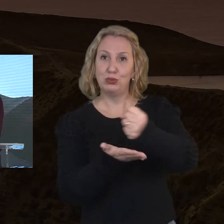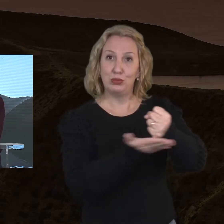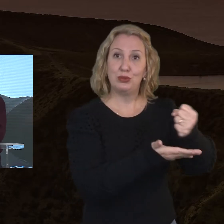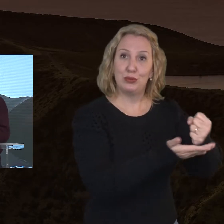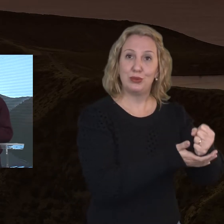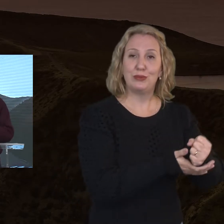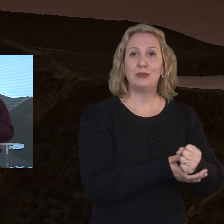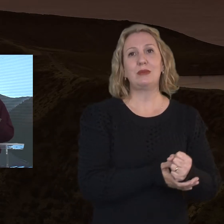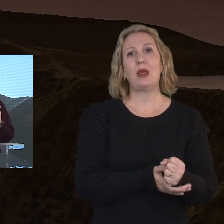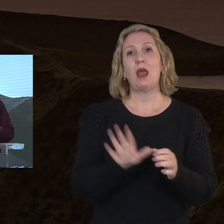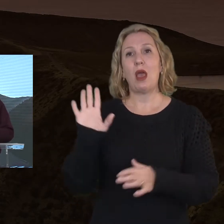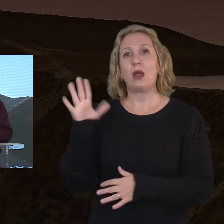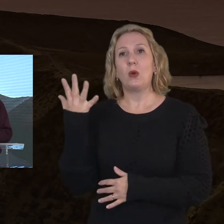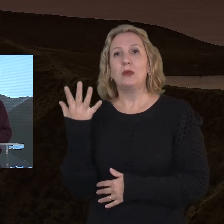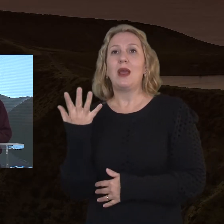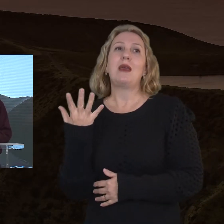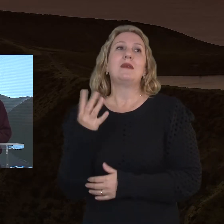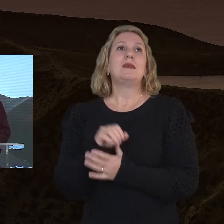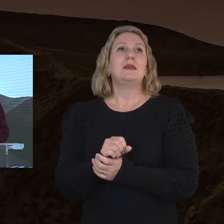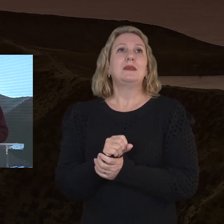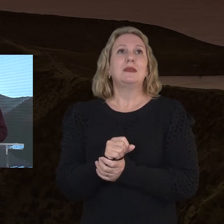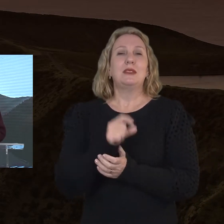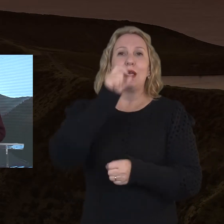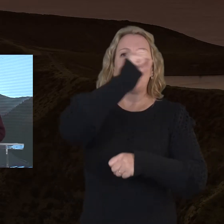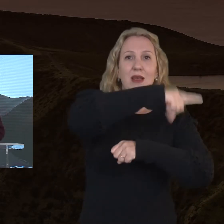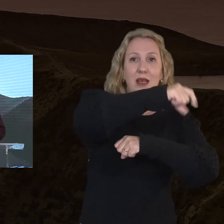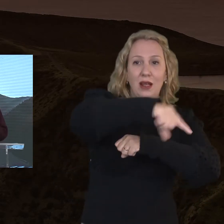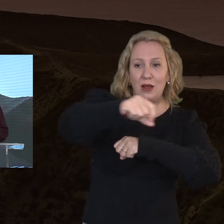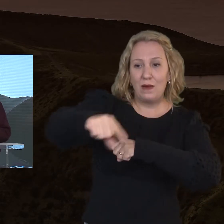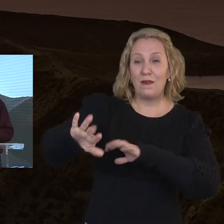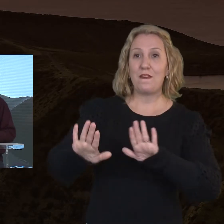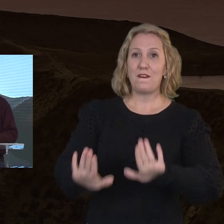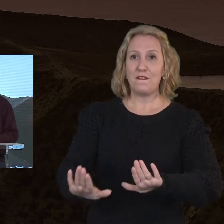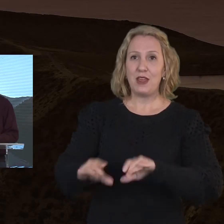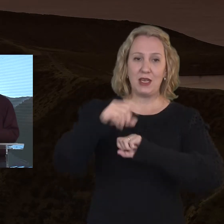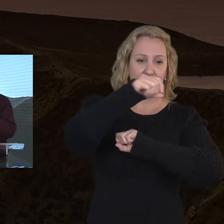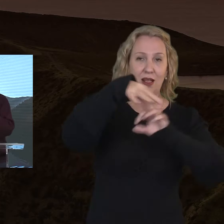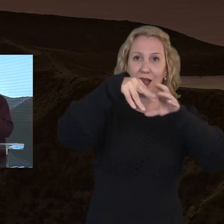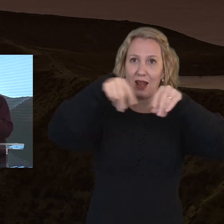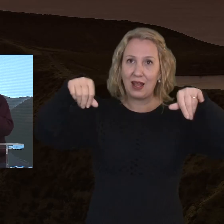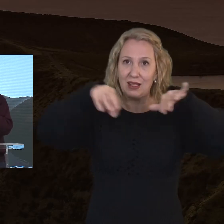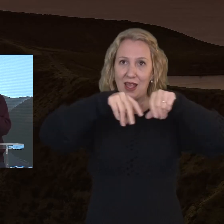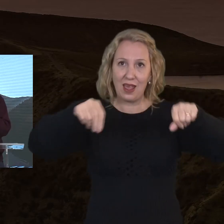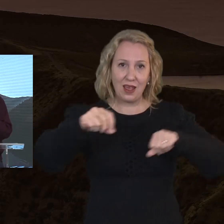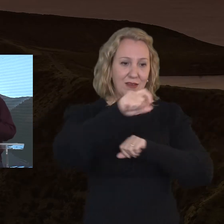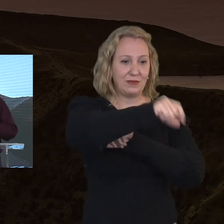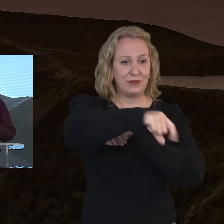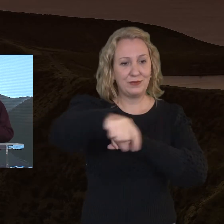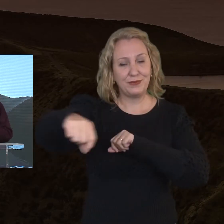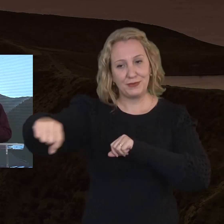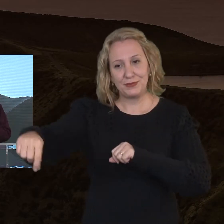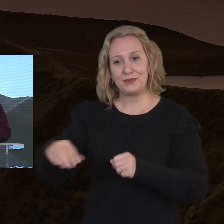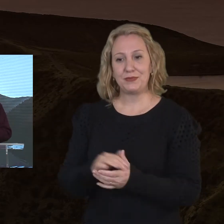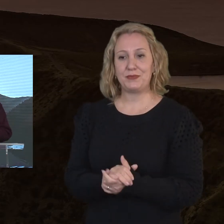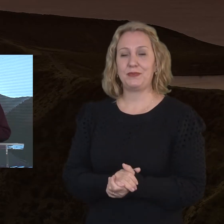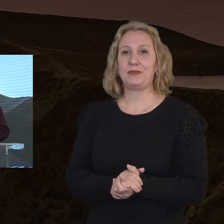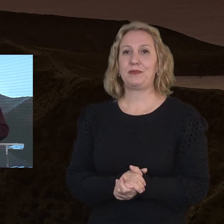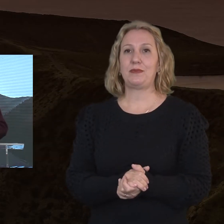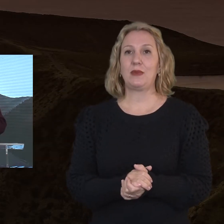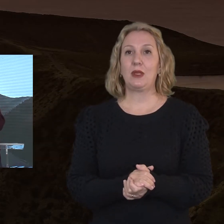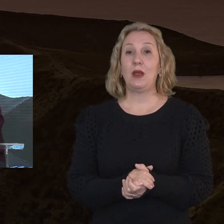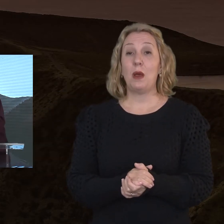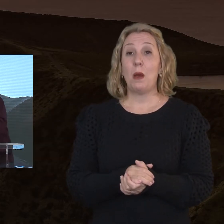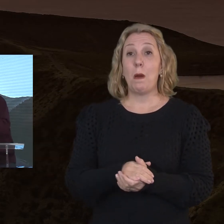alguns grãos na terra então sempre é uma perda antigamente não era com colheitadeira que se era como foi esse então os